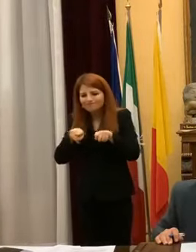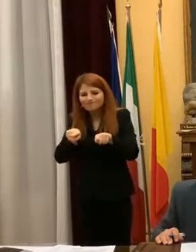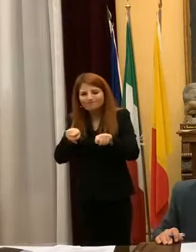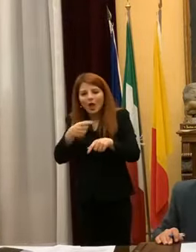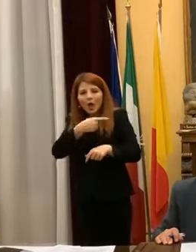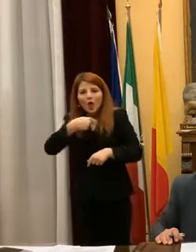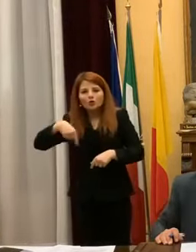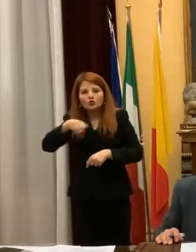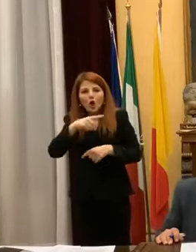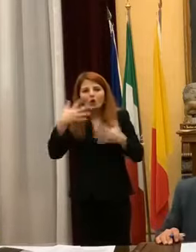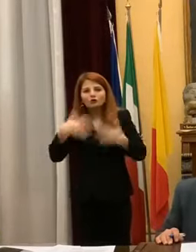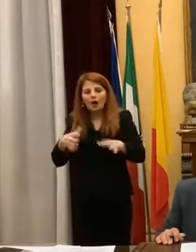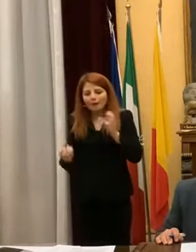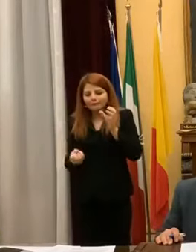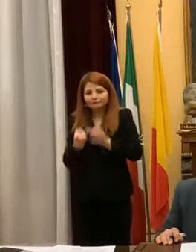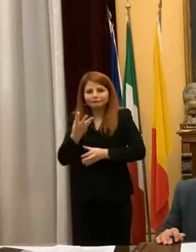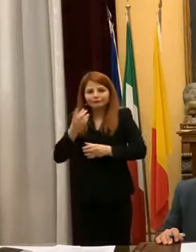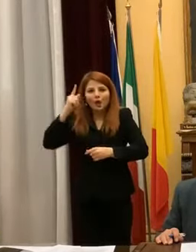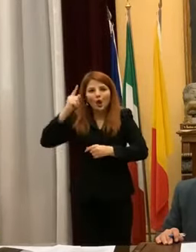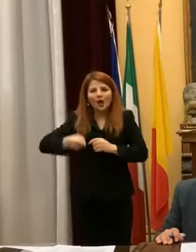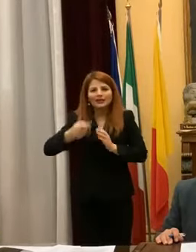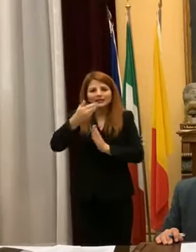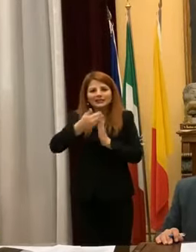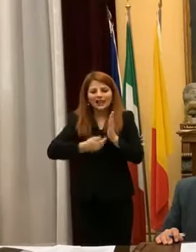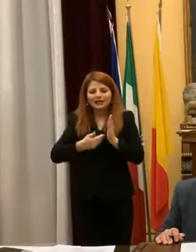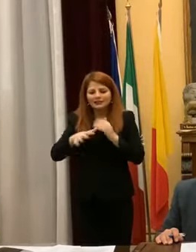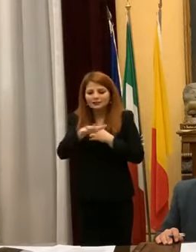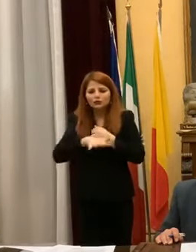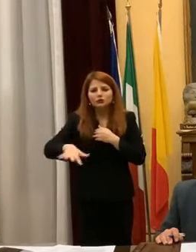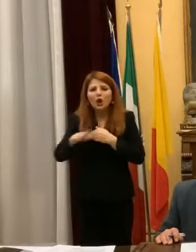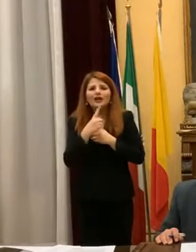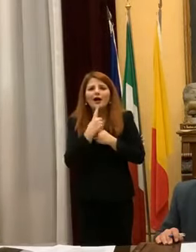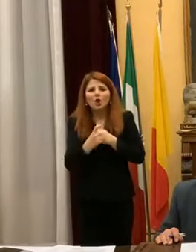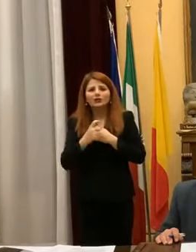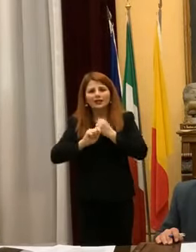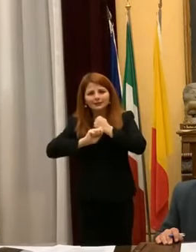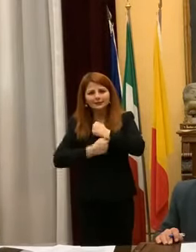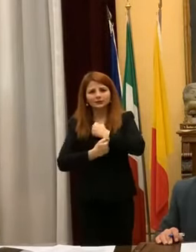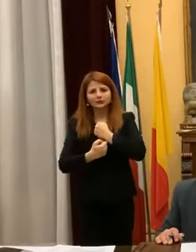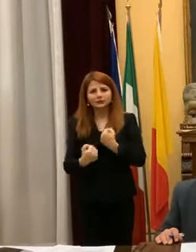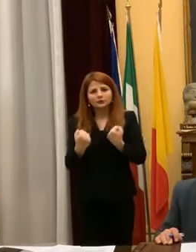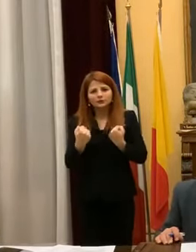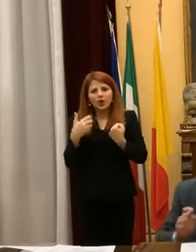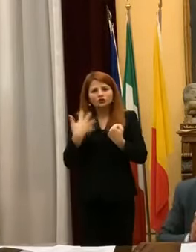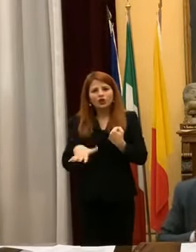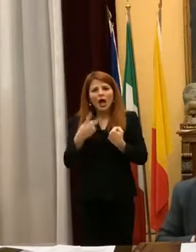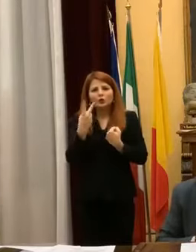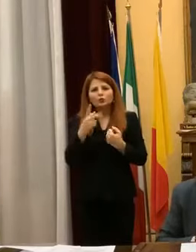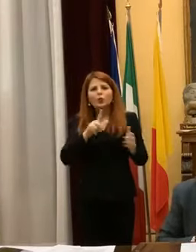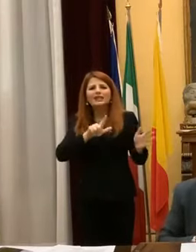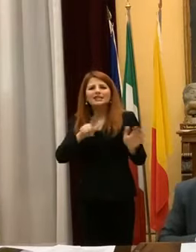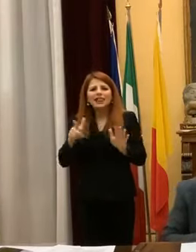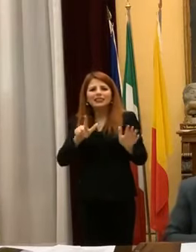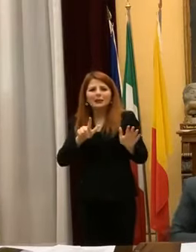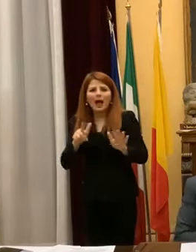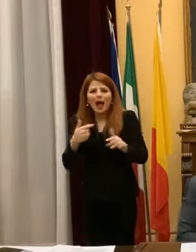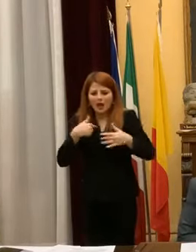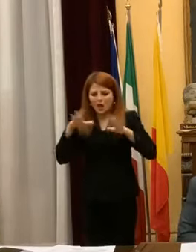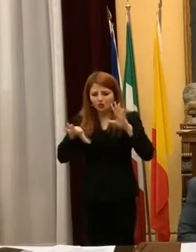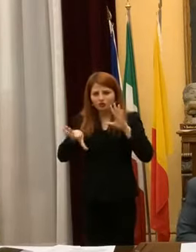preteso. Io mi sono preso la responsabilità di chiudere tutto per 15 giorni, perché non potevamo noi a Messina avere una zona